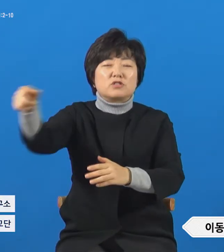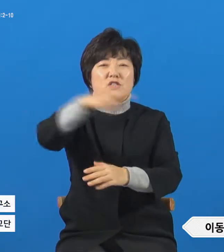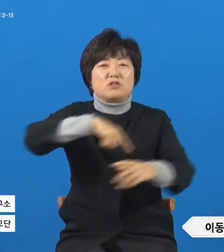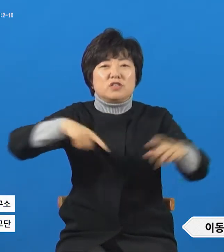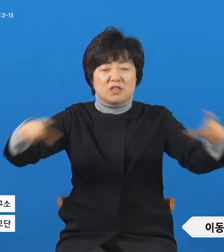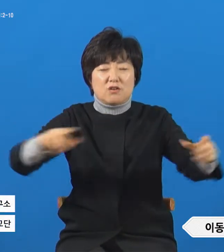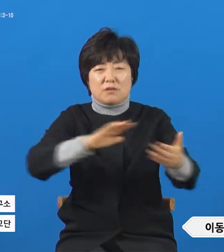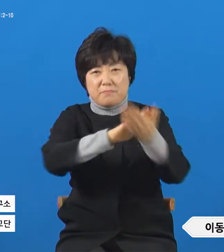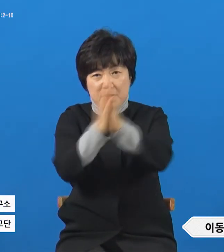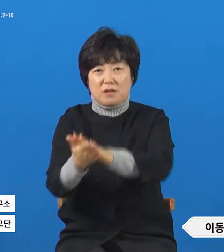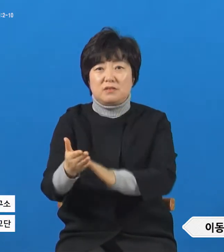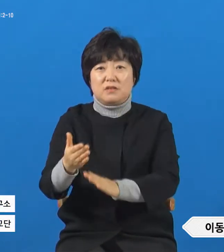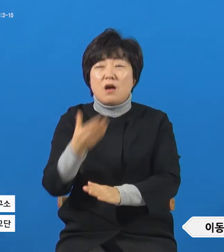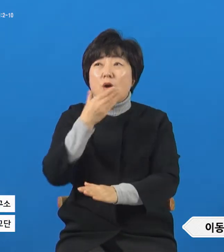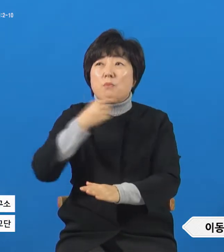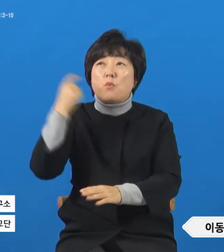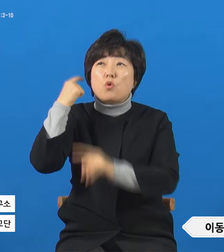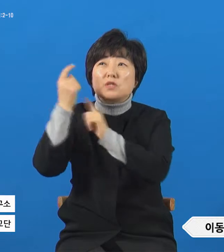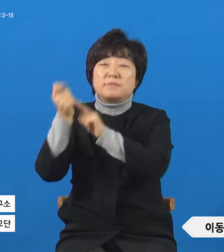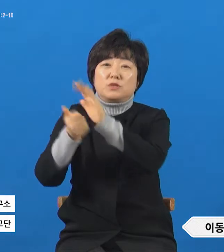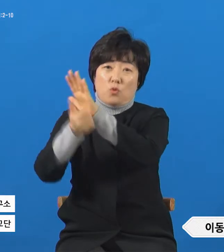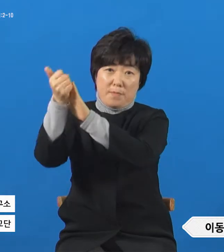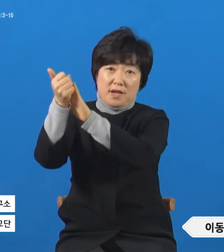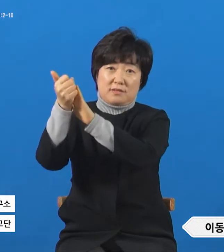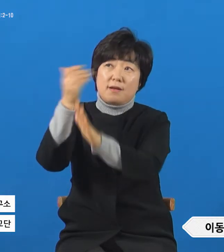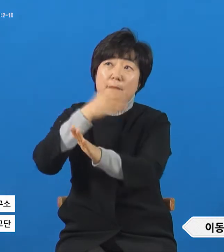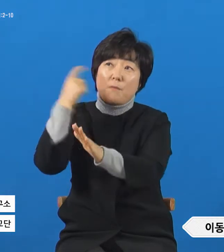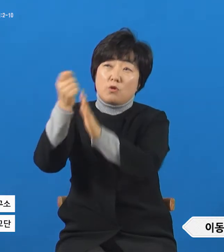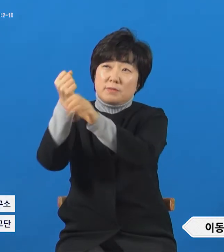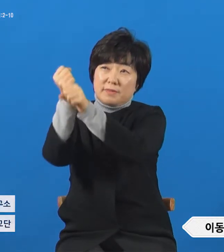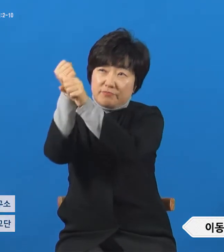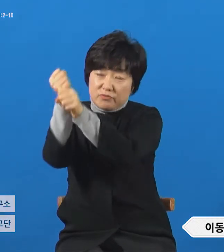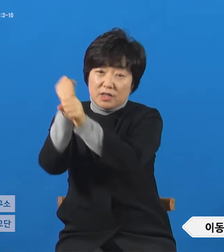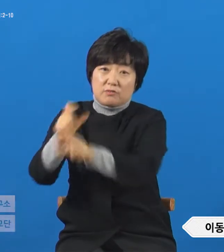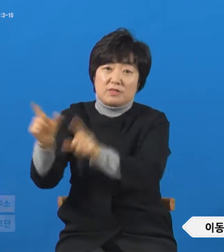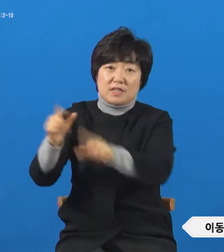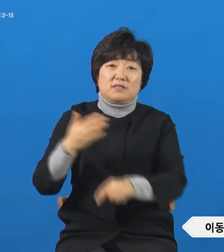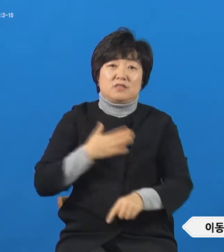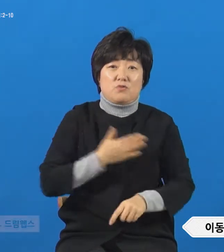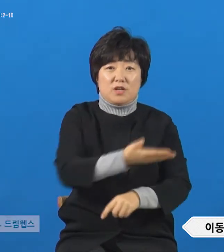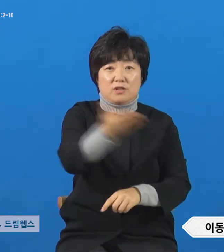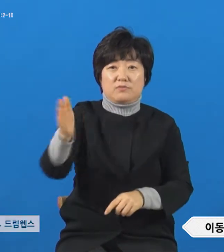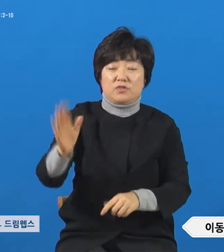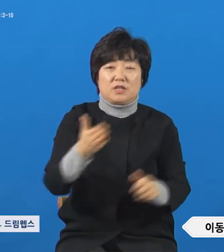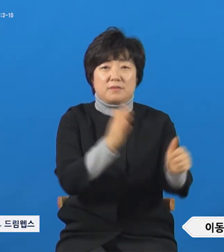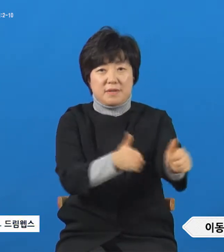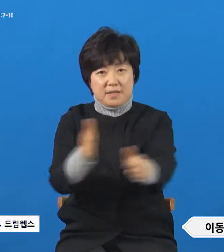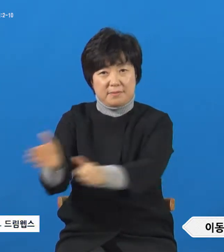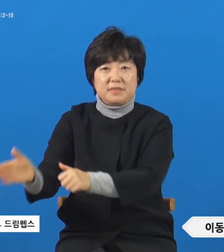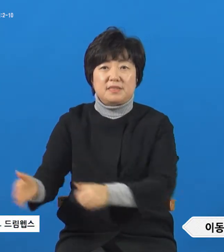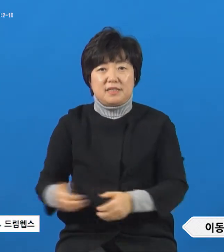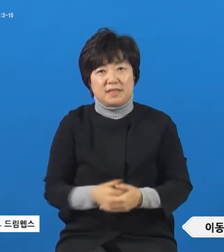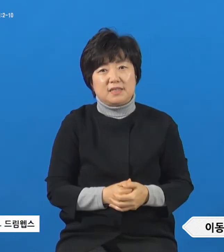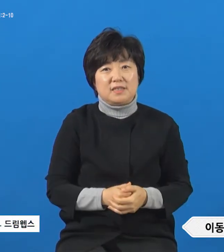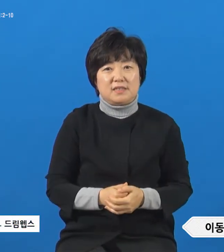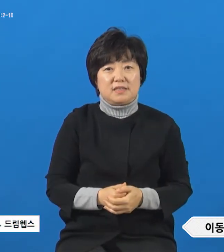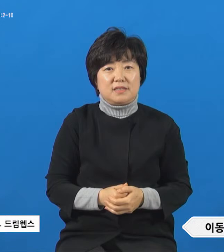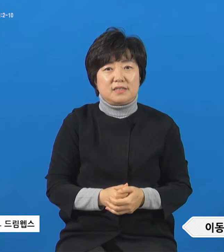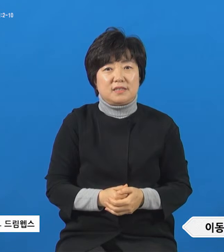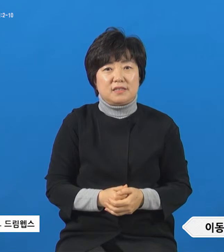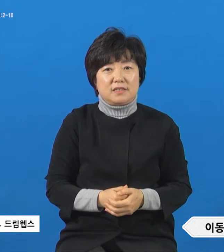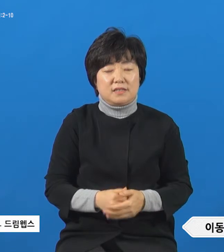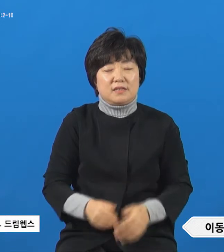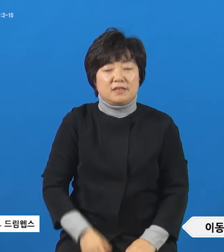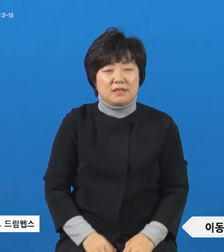바꿀 것입니다. 이 복음이 소망입니다. 이 복음을 붙들고 사는 저와 여러분이 되시기를 주의 이름으로 축원합니다.